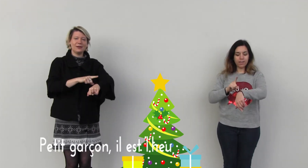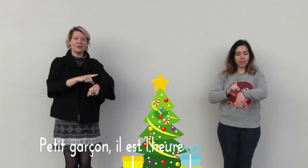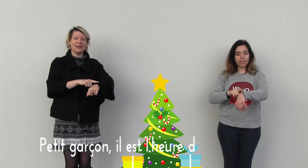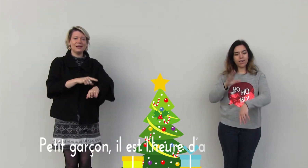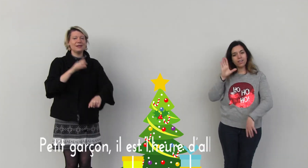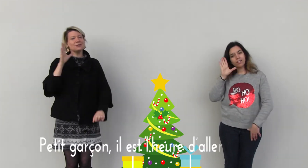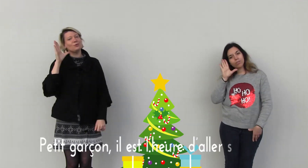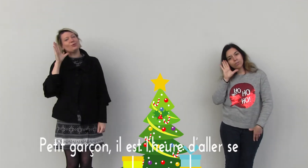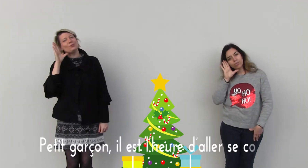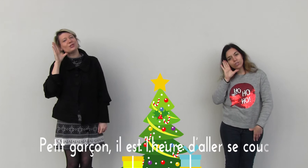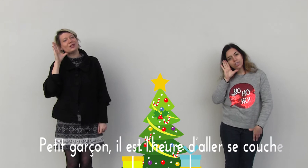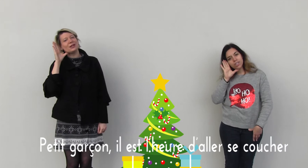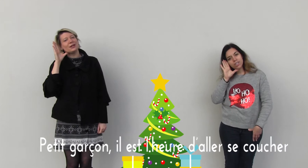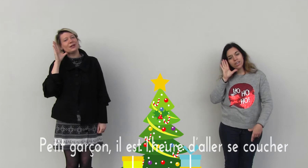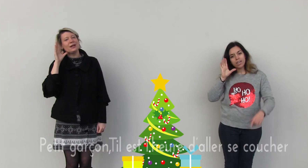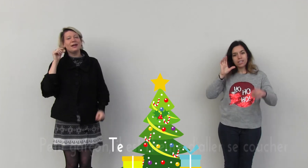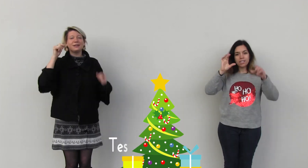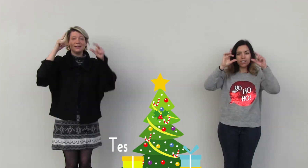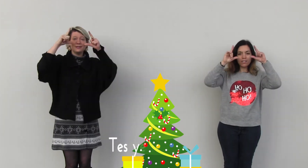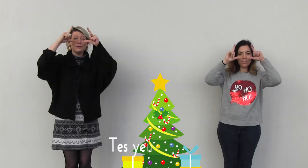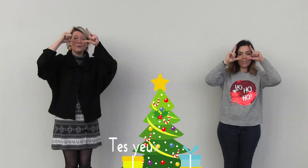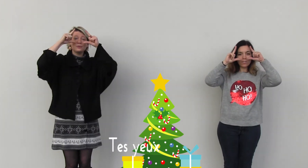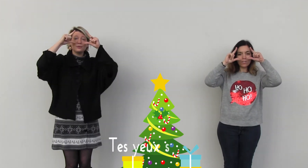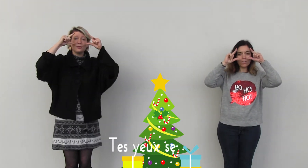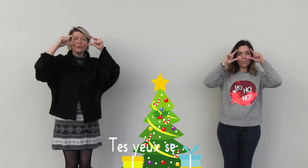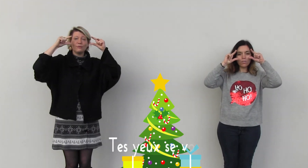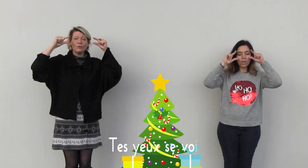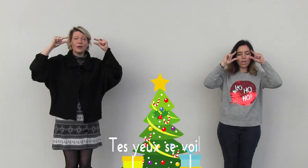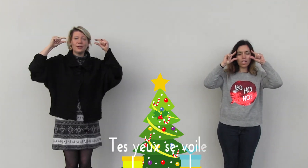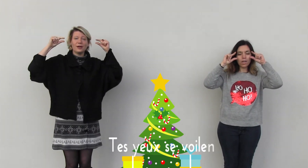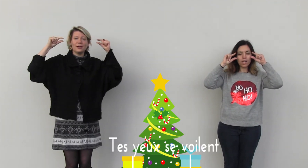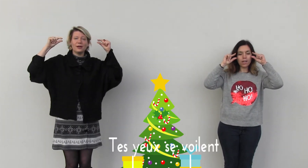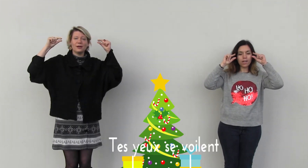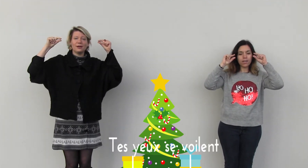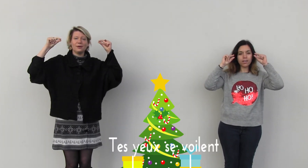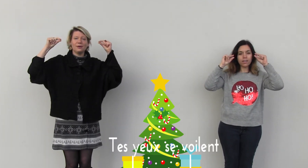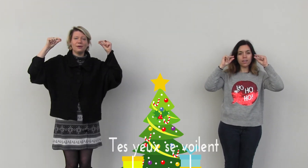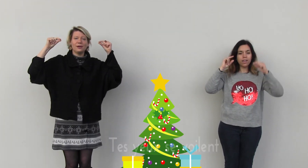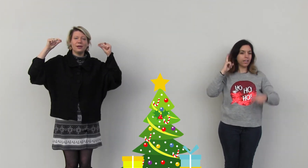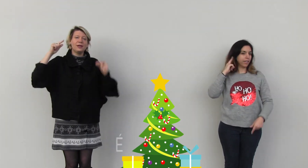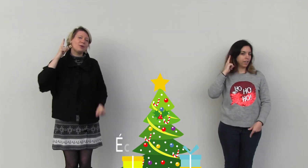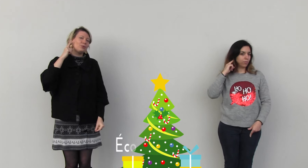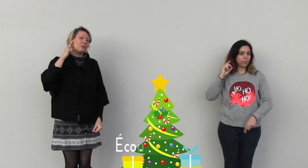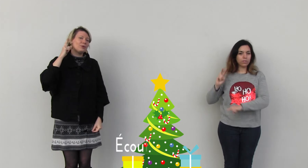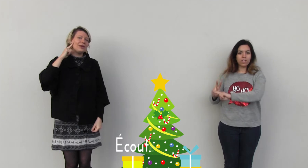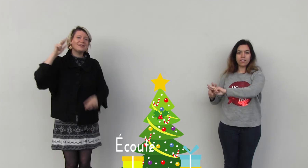l'heure d'aller se coucher Tes yeux se voilent, écoutent les